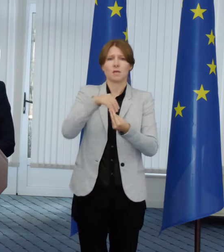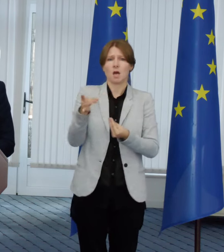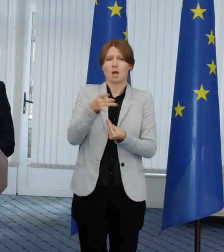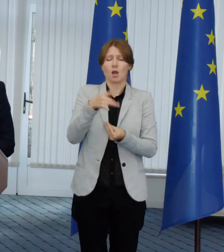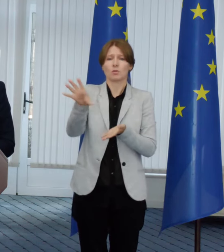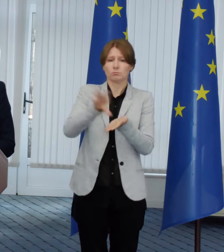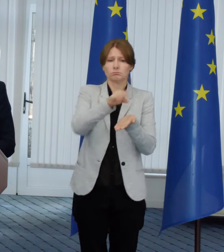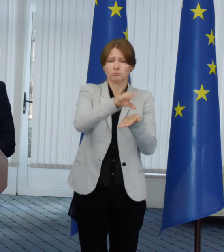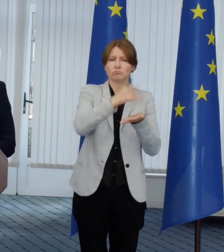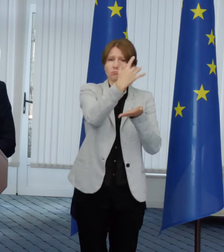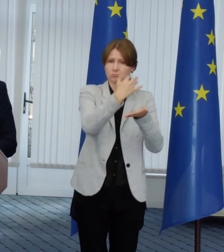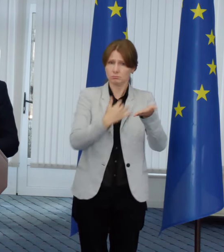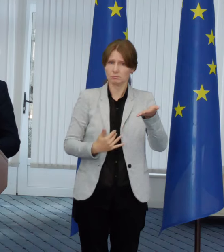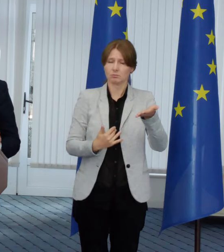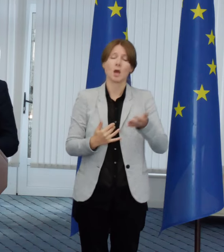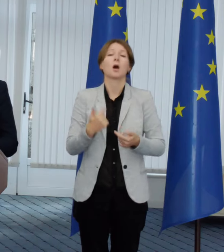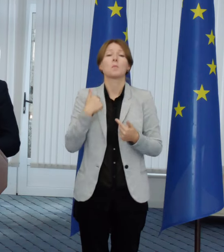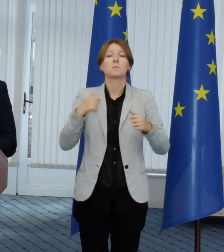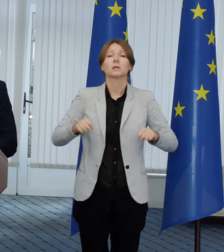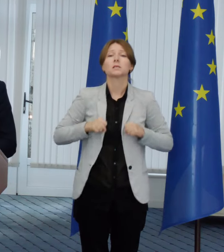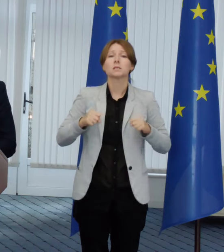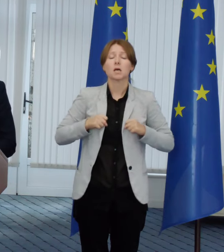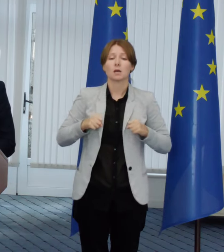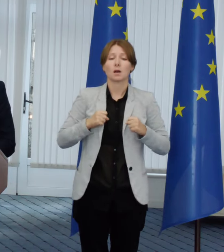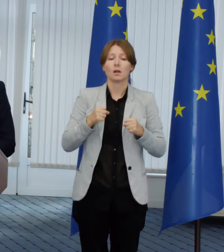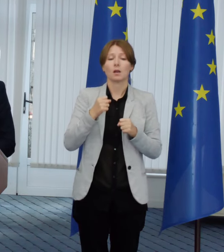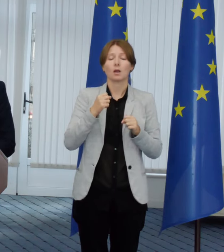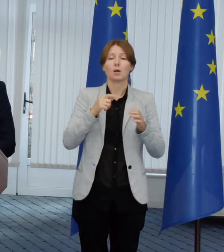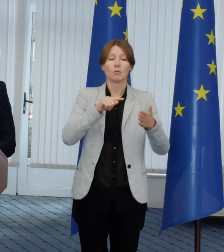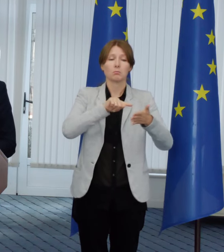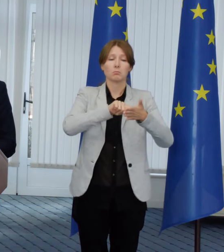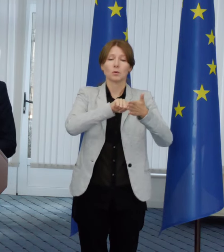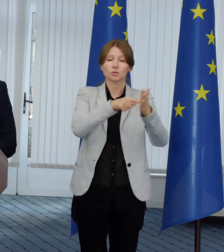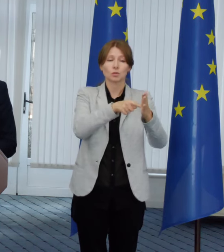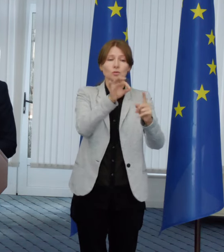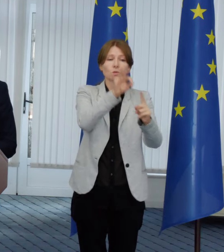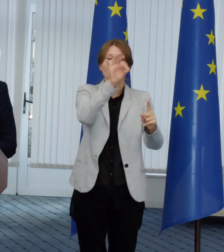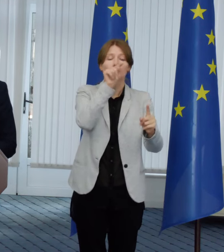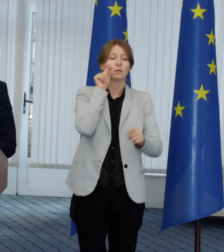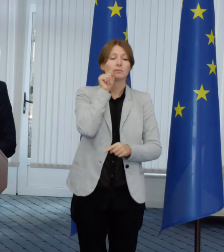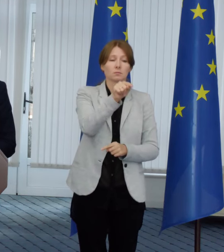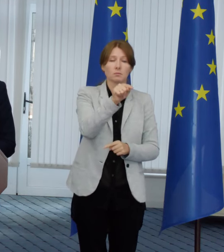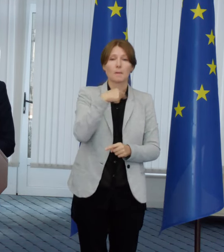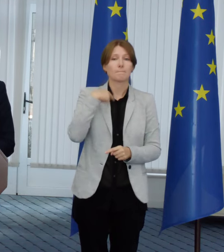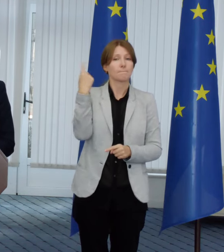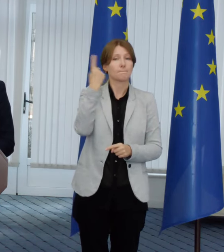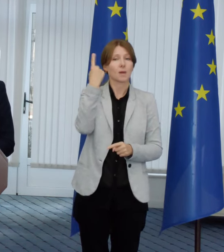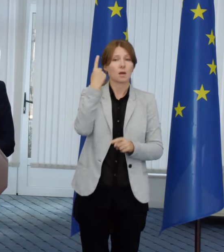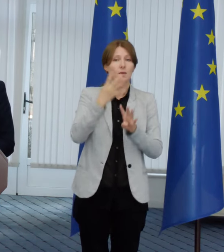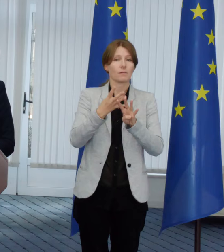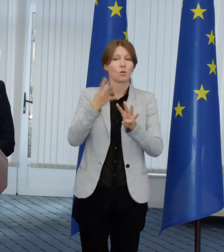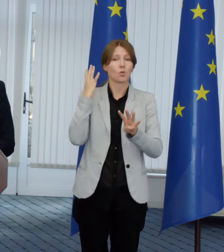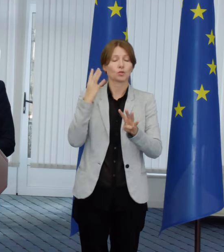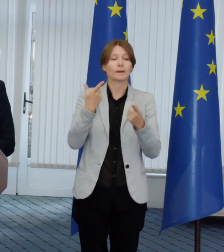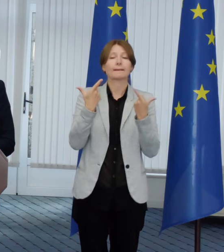Noi am încercat să țintim câteva obiective. În primul rând, am vrut să facem investiții